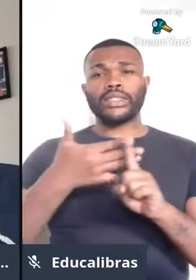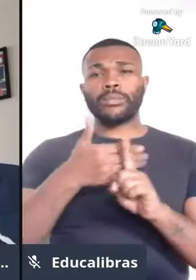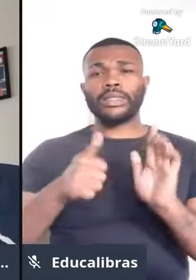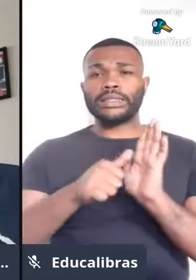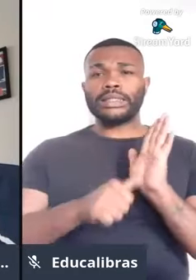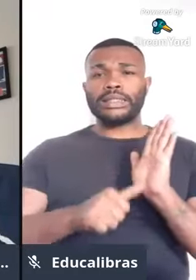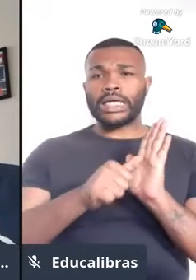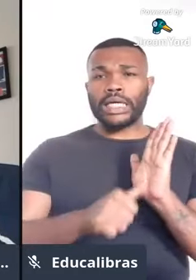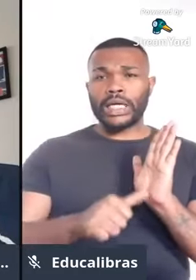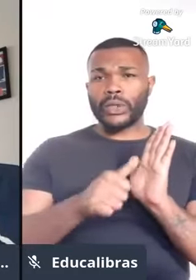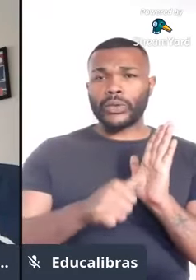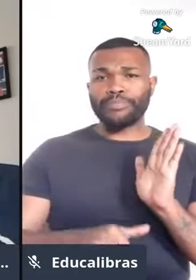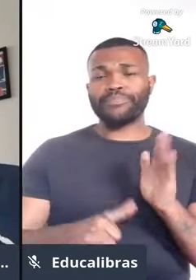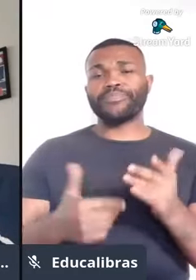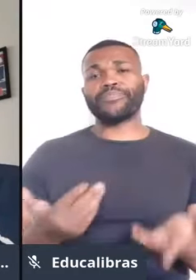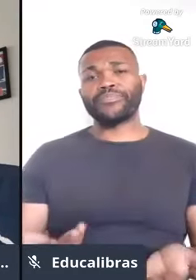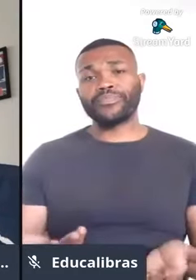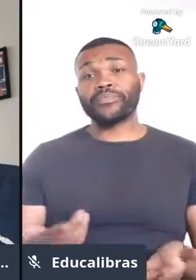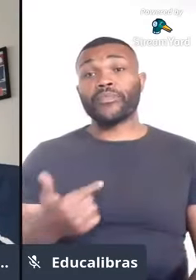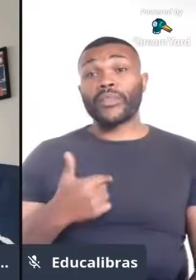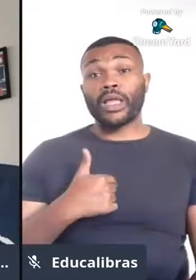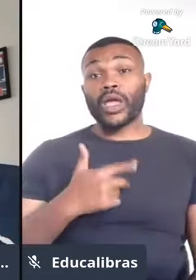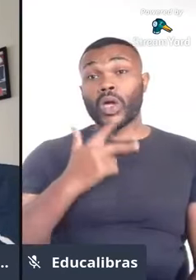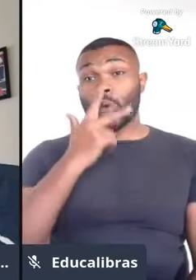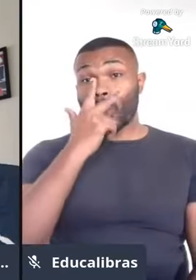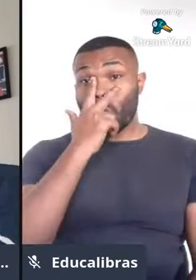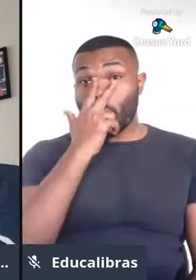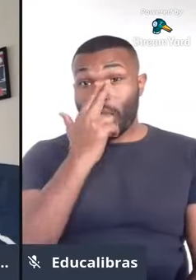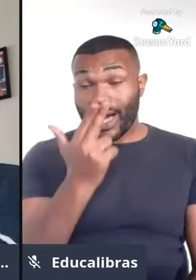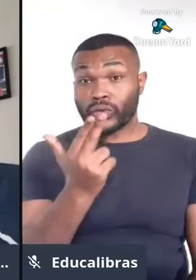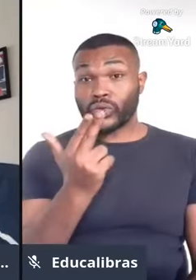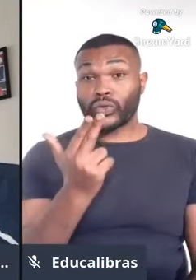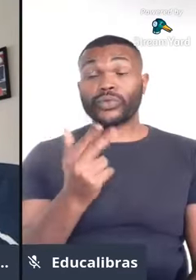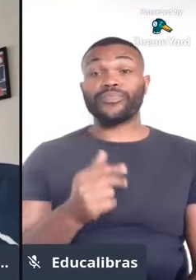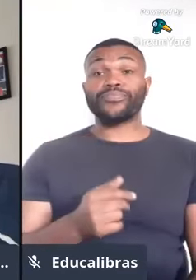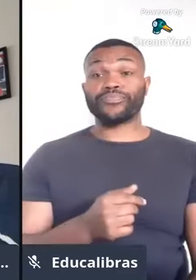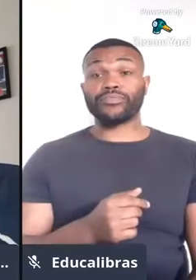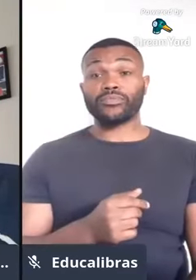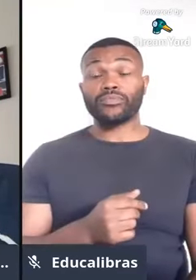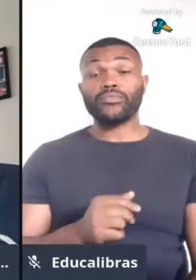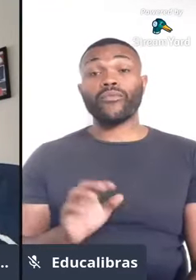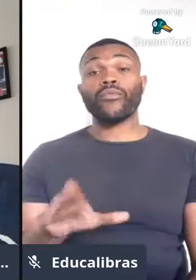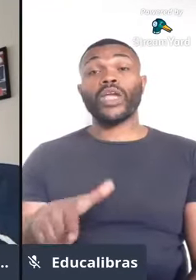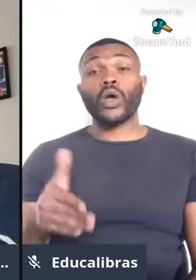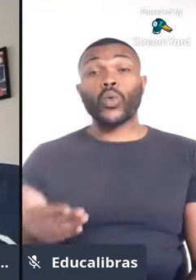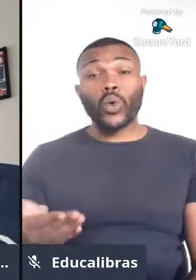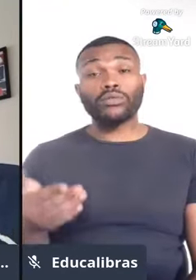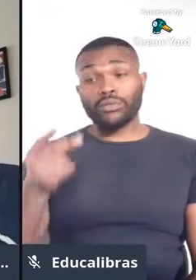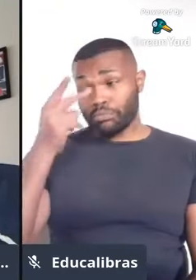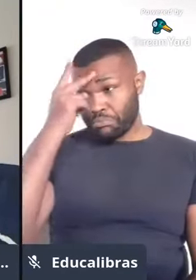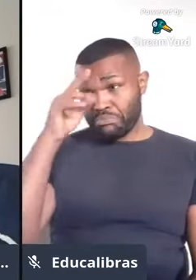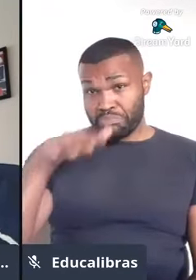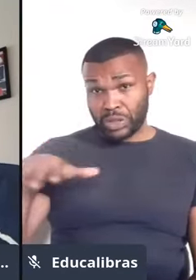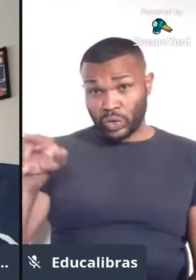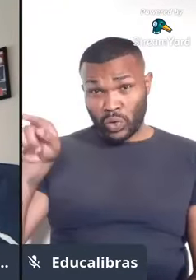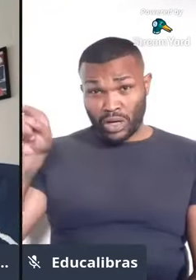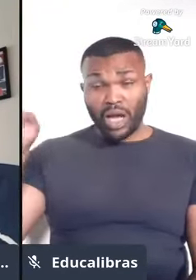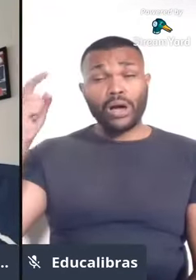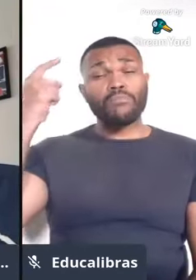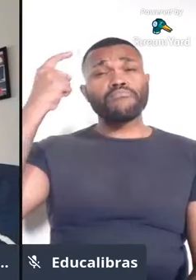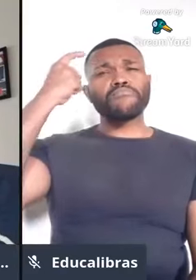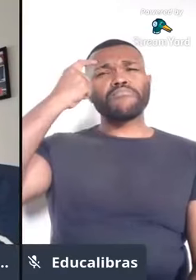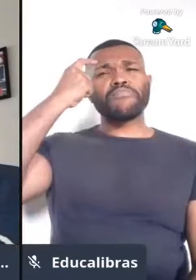seja, eu acho que é esse... quando eles pensam muito mais nesse